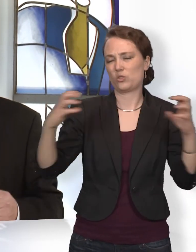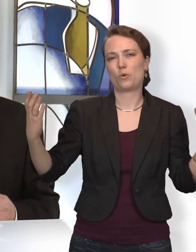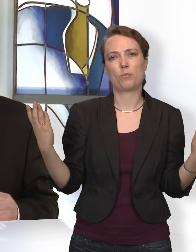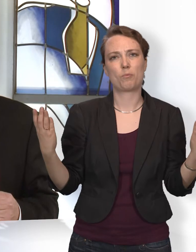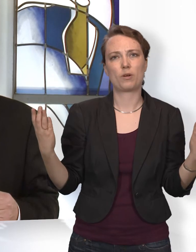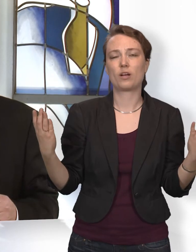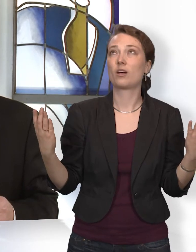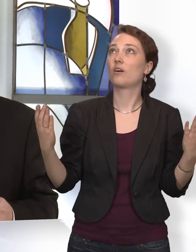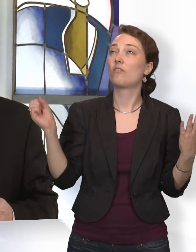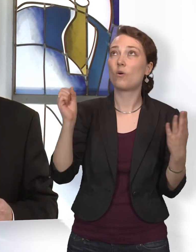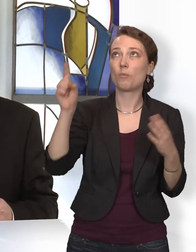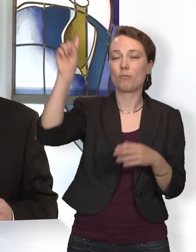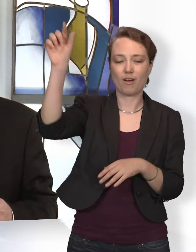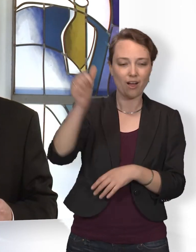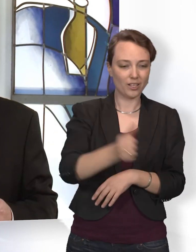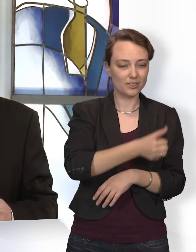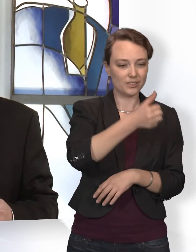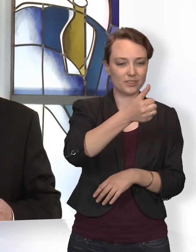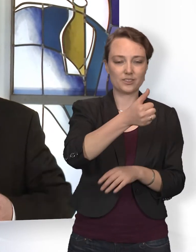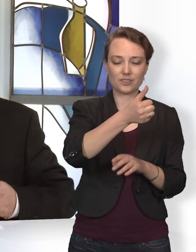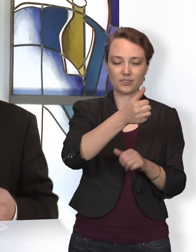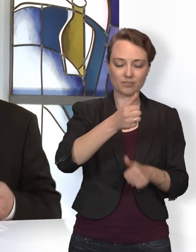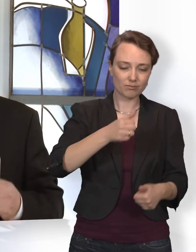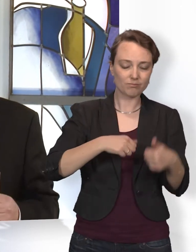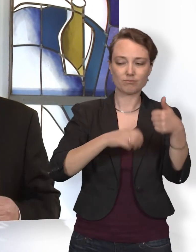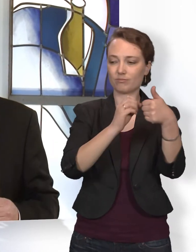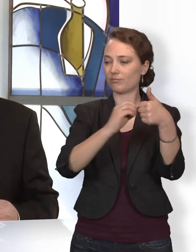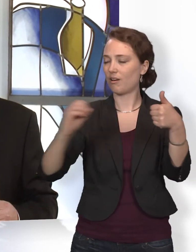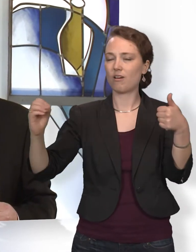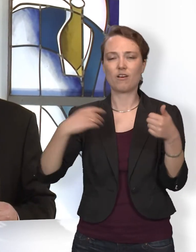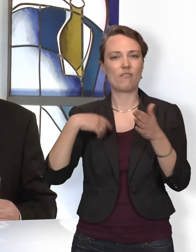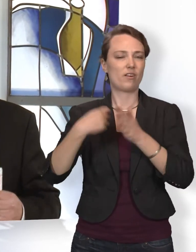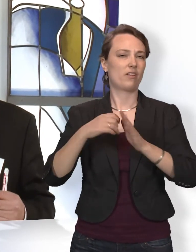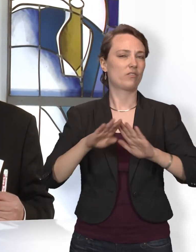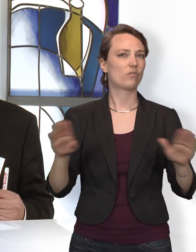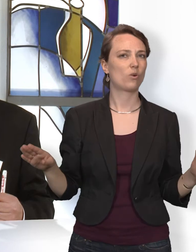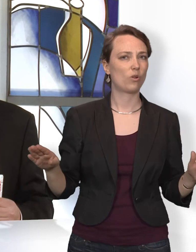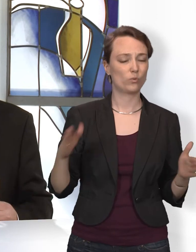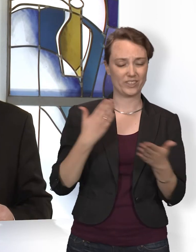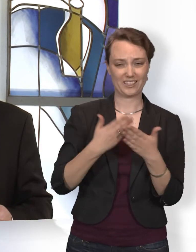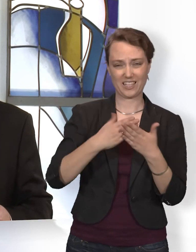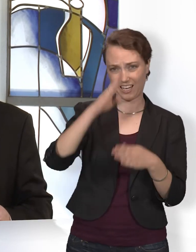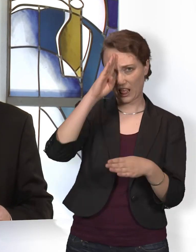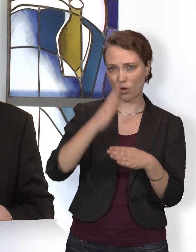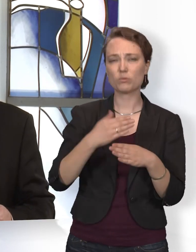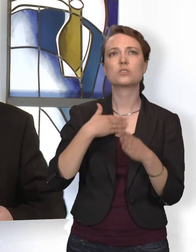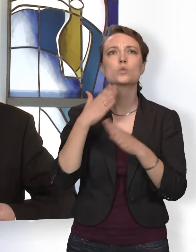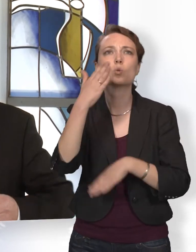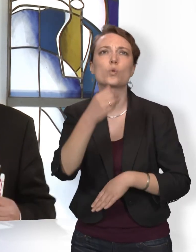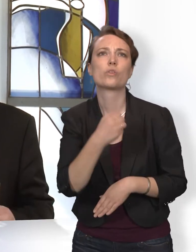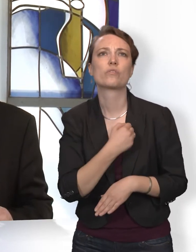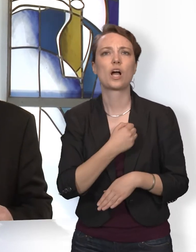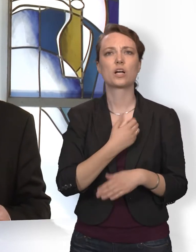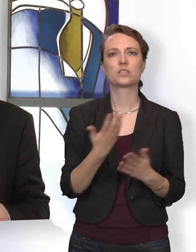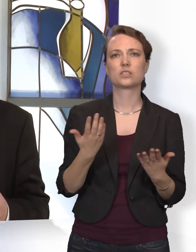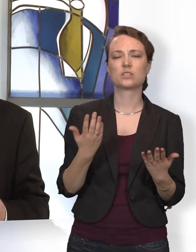seine Eins davor setzt. Und in diesem Glauben müsste meine Zukunftsangst, müsste